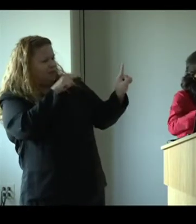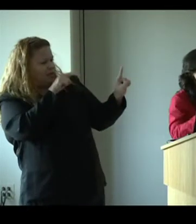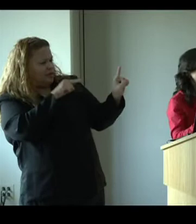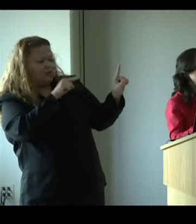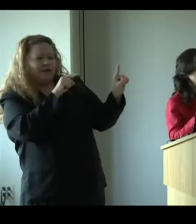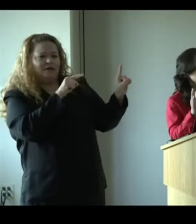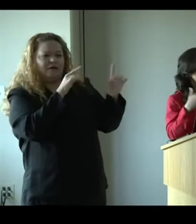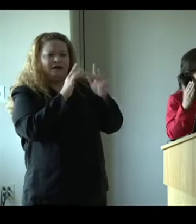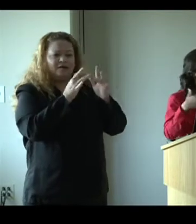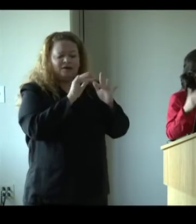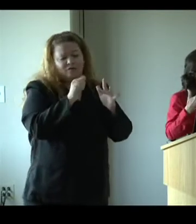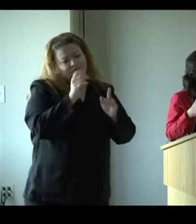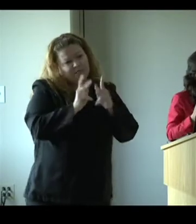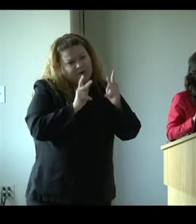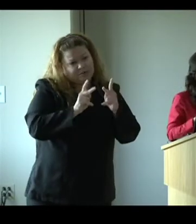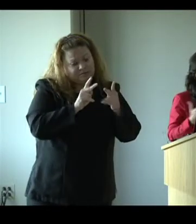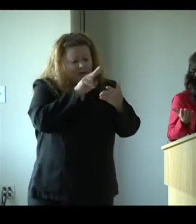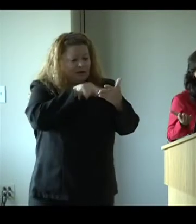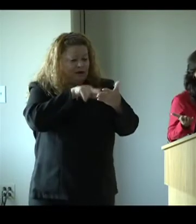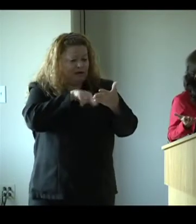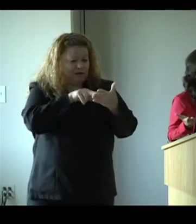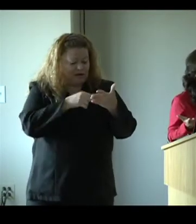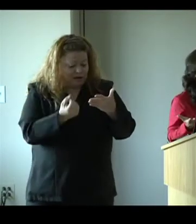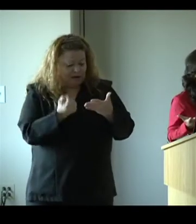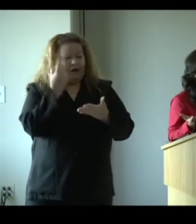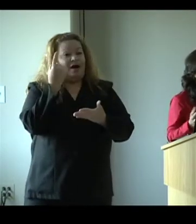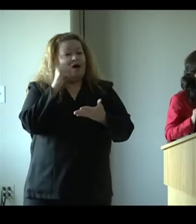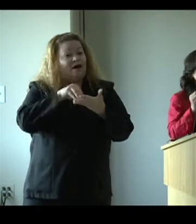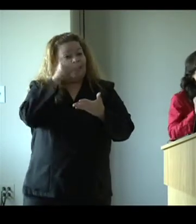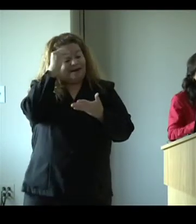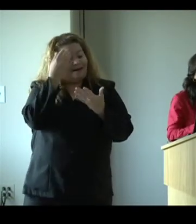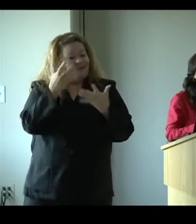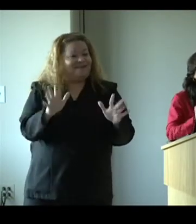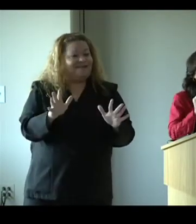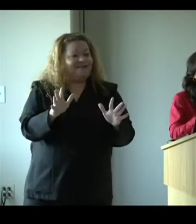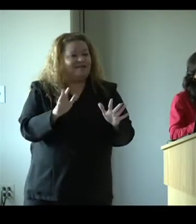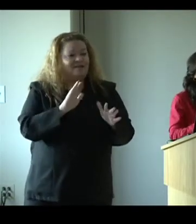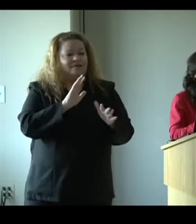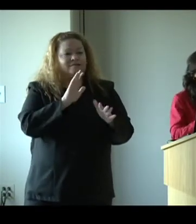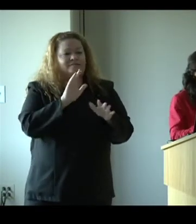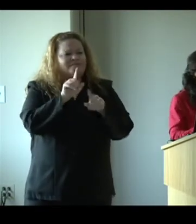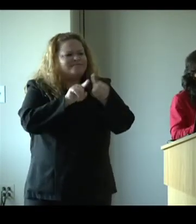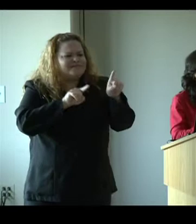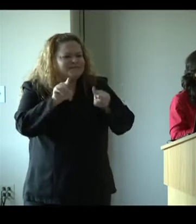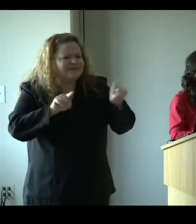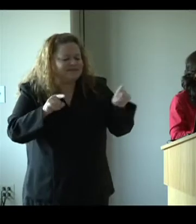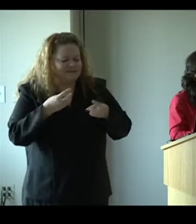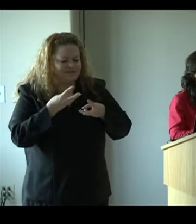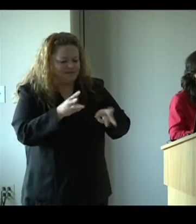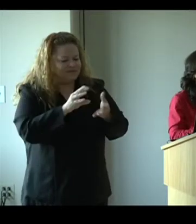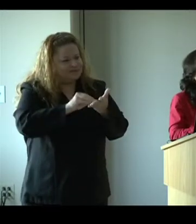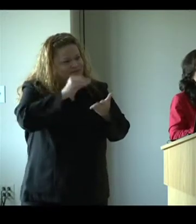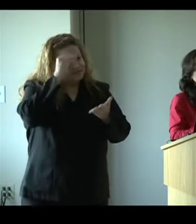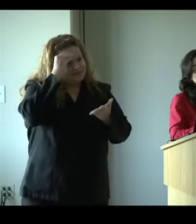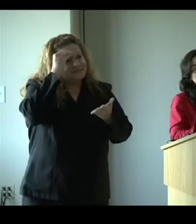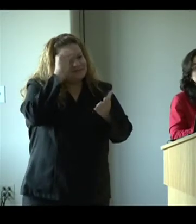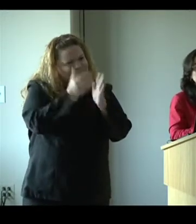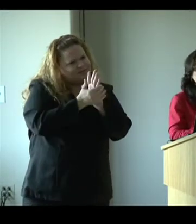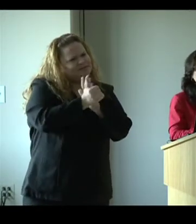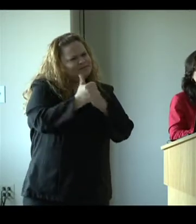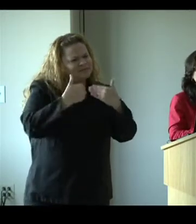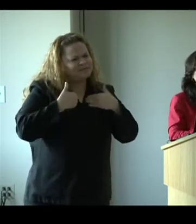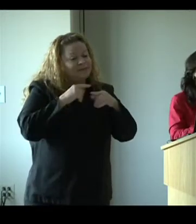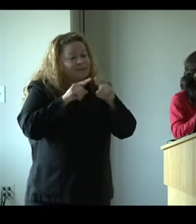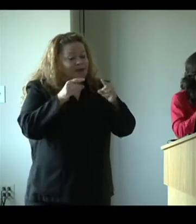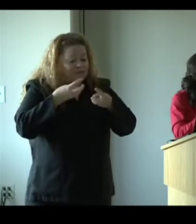hay personas que a lo mejor leen un texto y lo aprenden todos tenemos la capacidad de aprender pero de forma